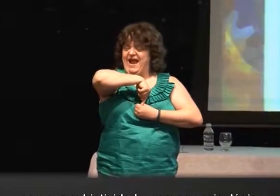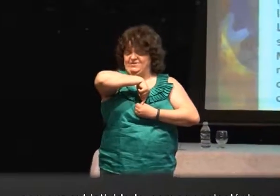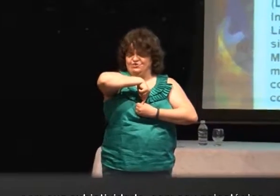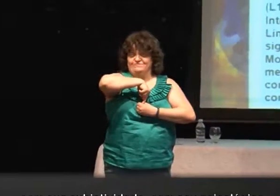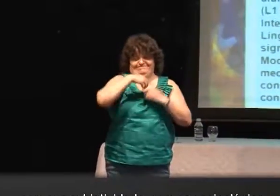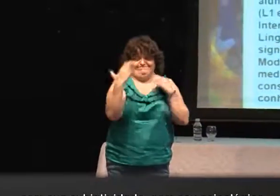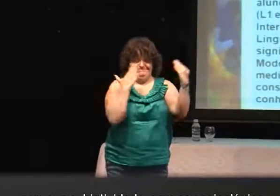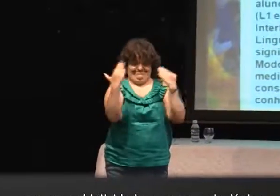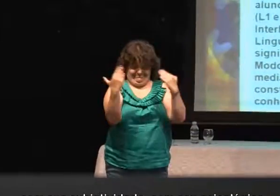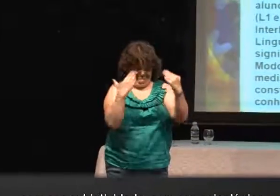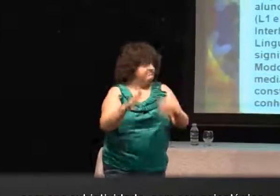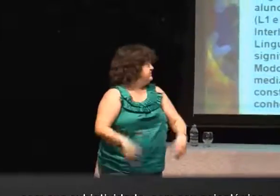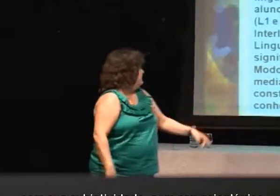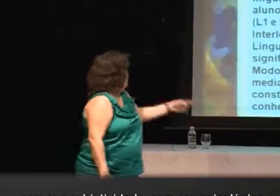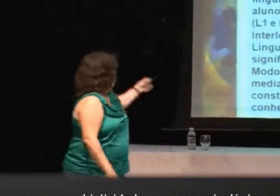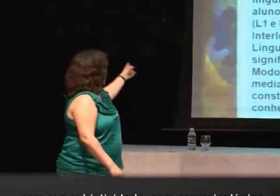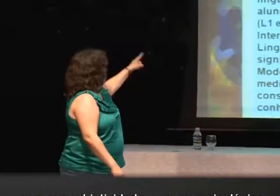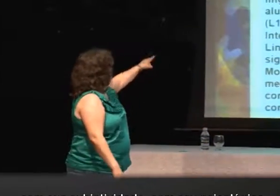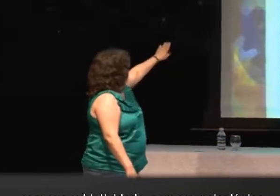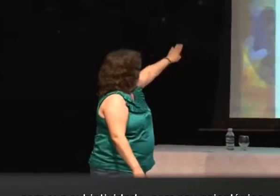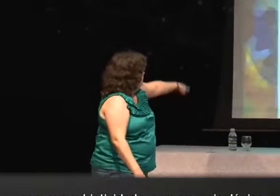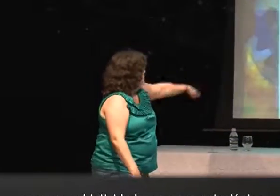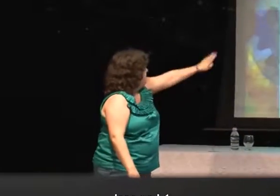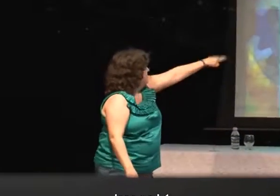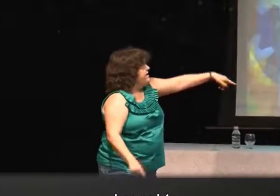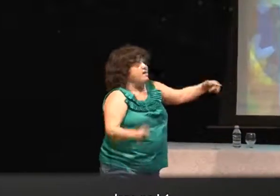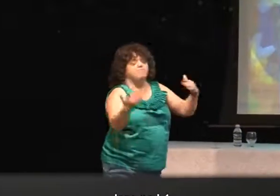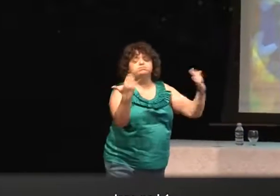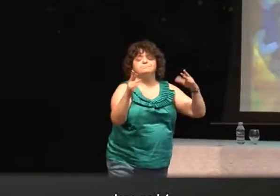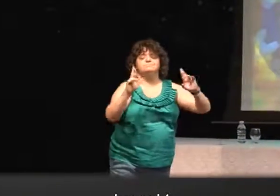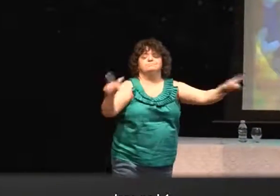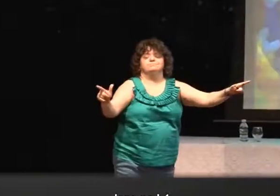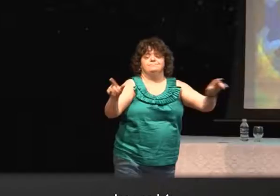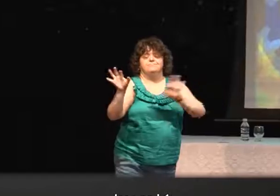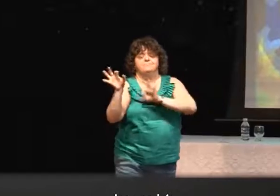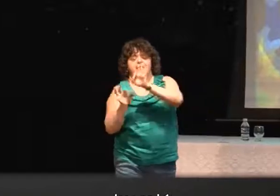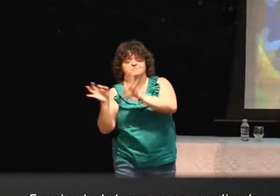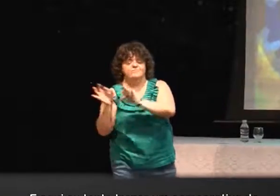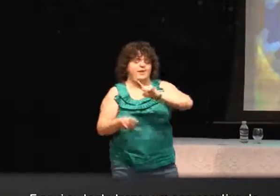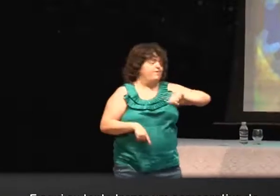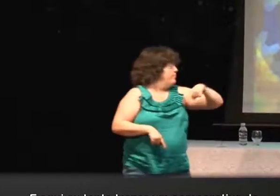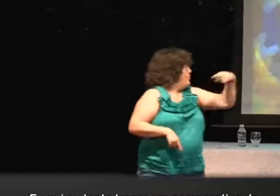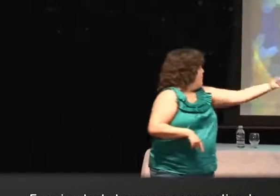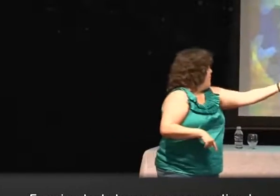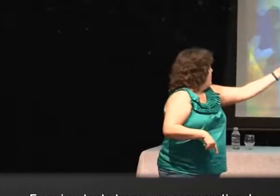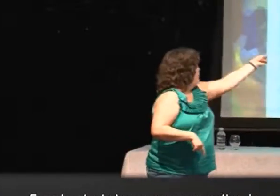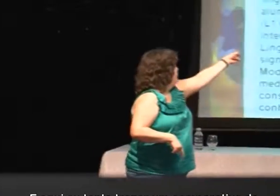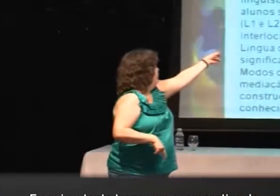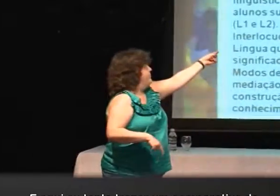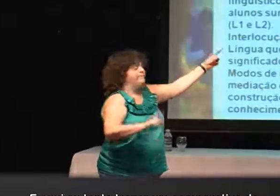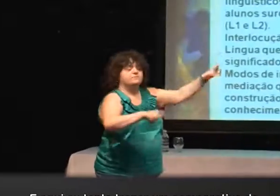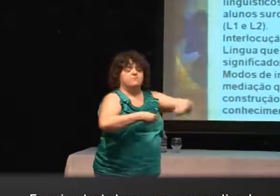sua subjetividade, com o seu psicológico, isso na L1, né? E aí eu tento trazer um comparativo